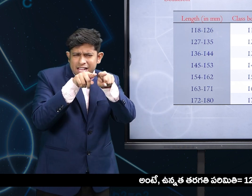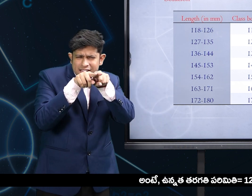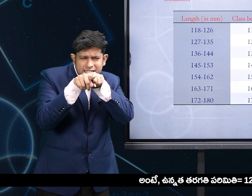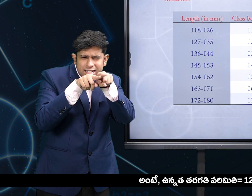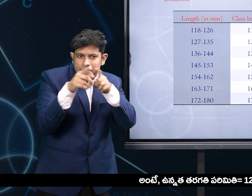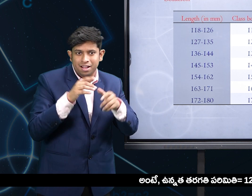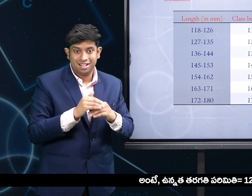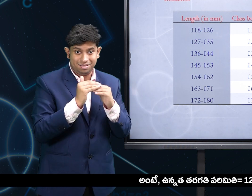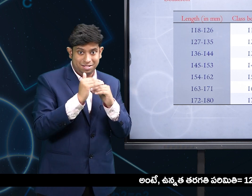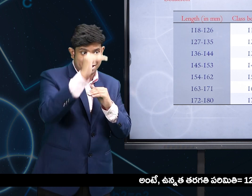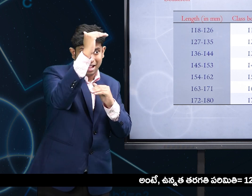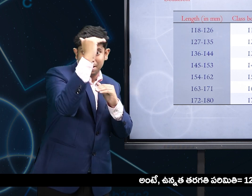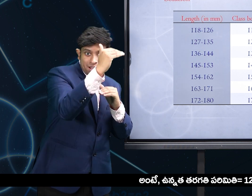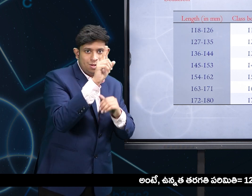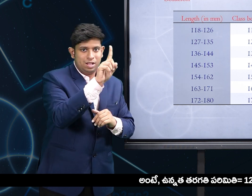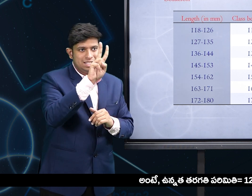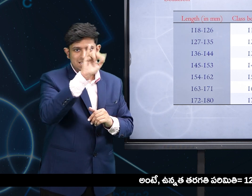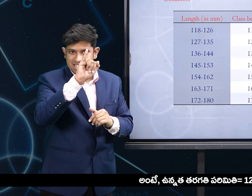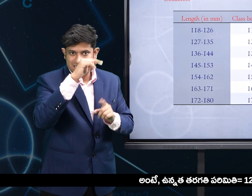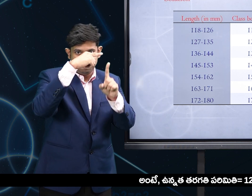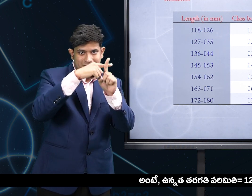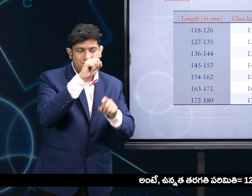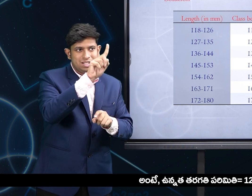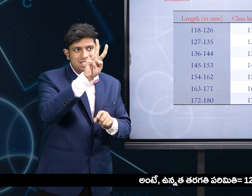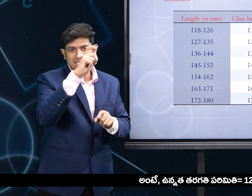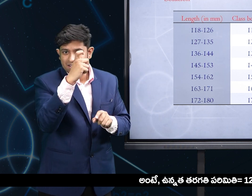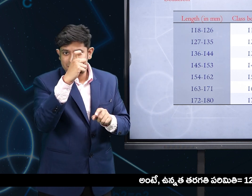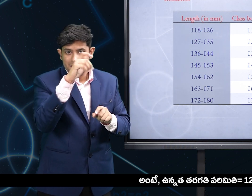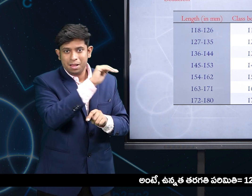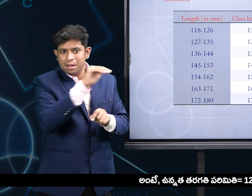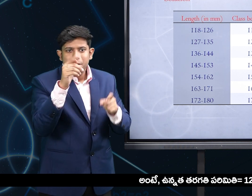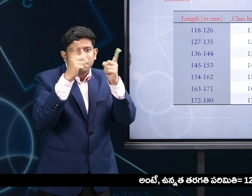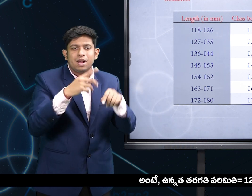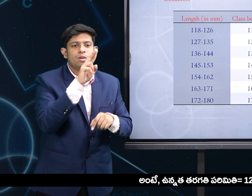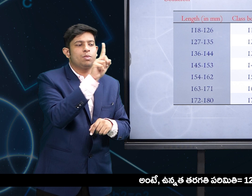అంటే ఉన్నత తరగతి పరిమితి ఈజ్ ఈక్వల్ టు 126 ప్లస్